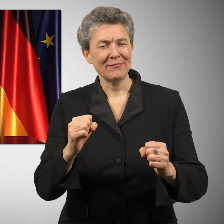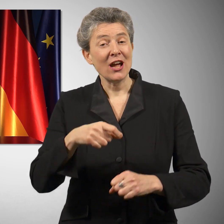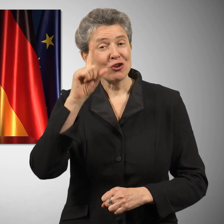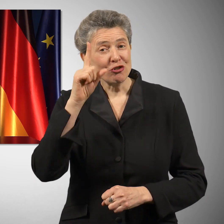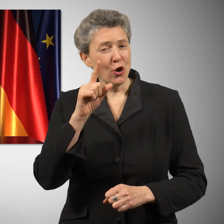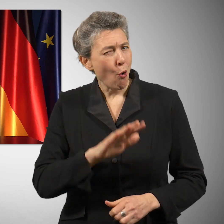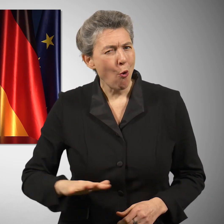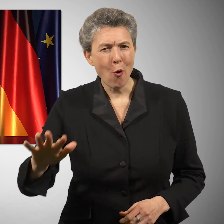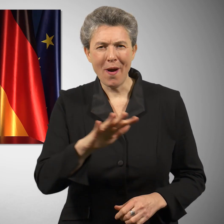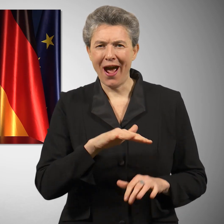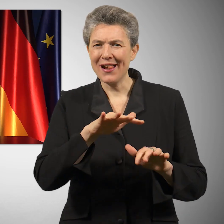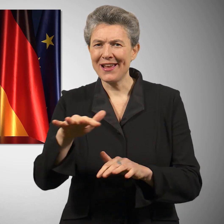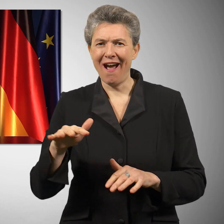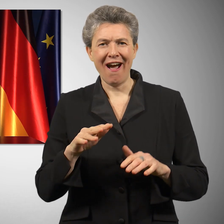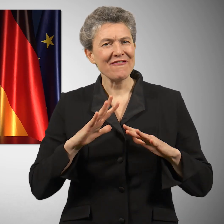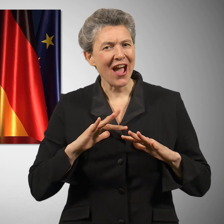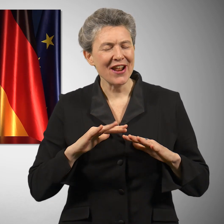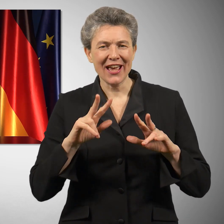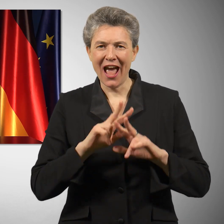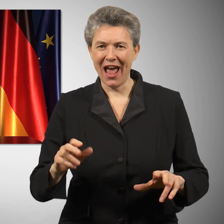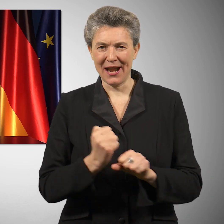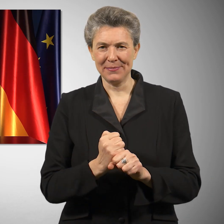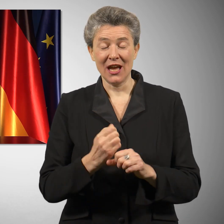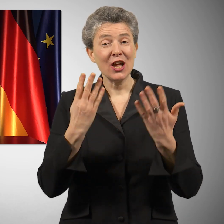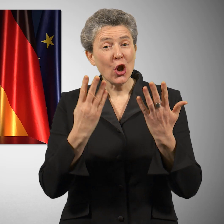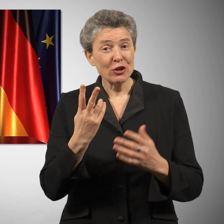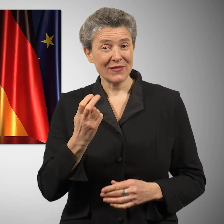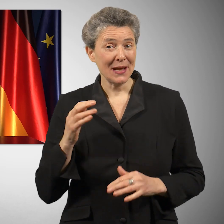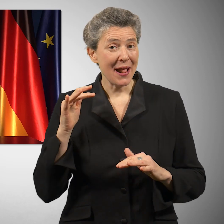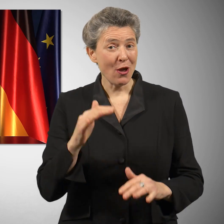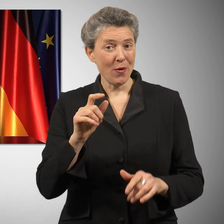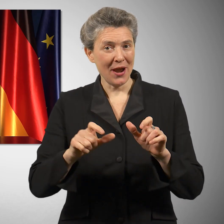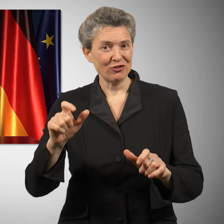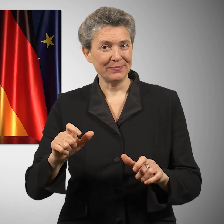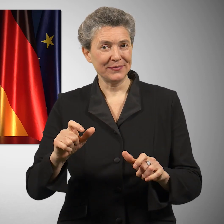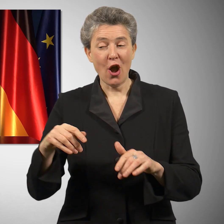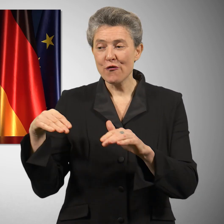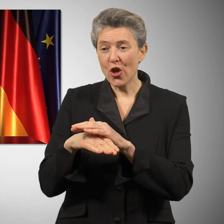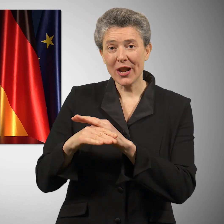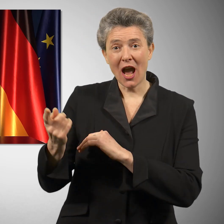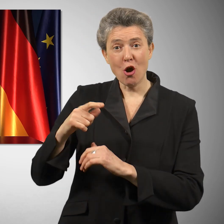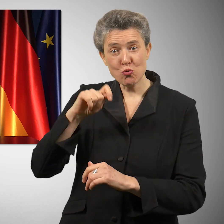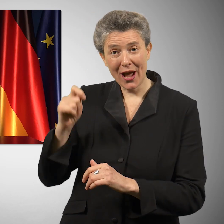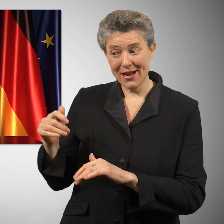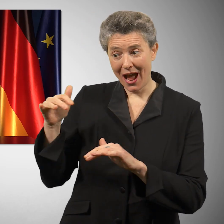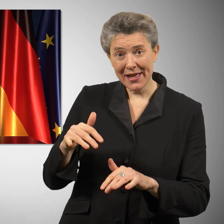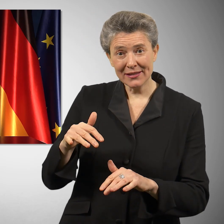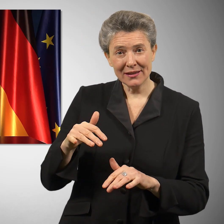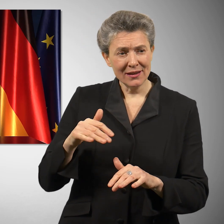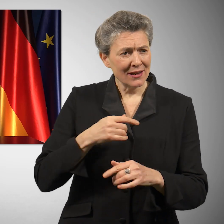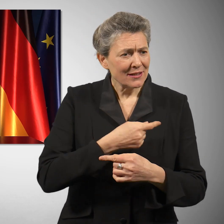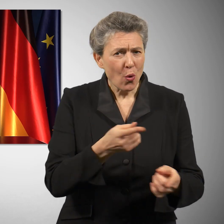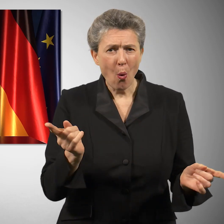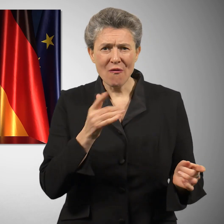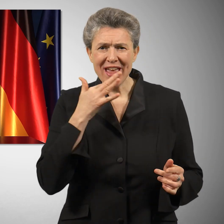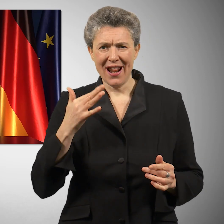einsetzen. Von 29 Millionen Freiwilligen und Ehrenamtlichen Land auf und Land ab. Von dem überwältigenden